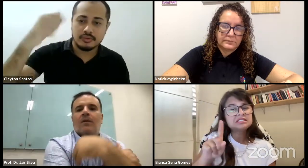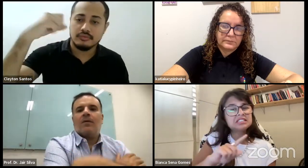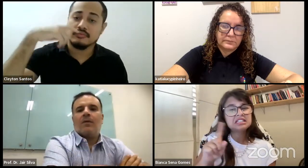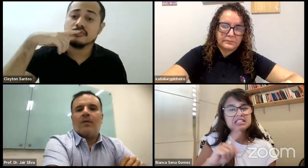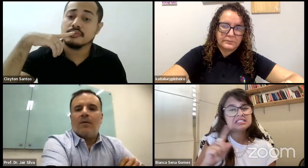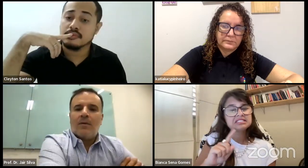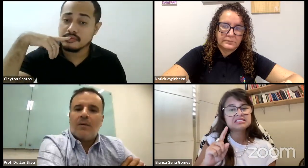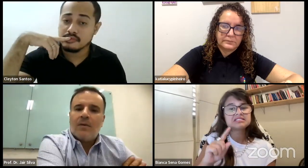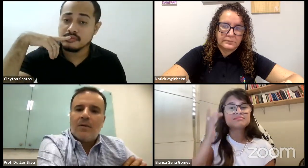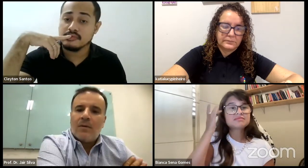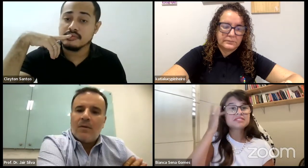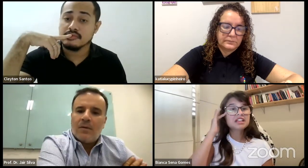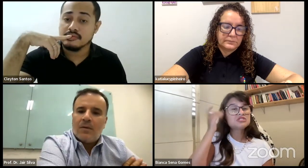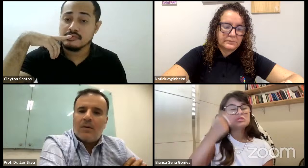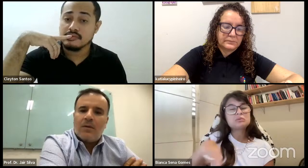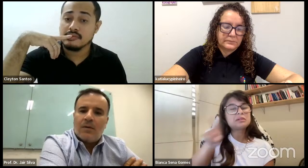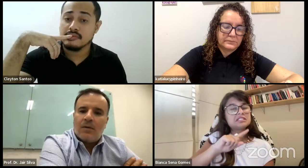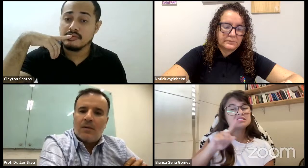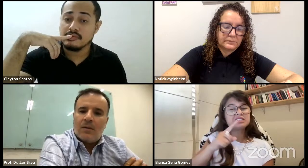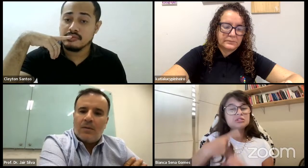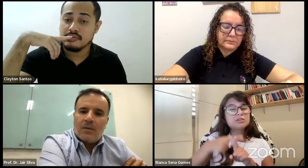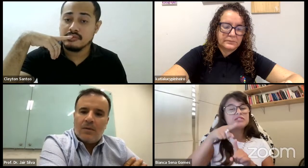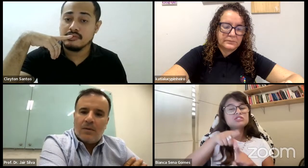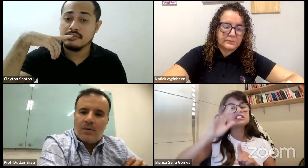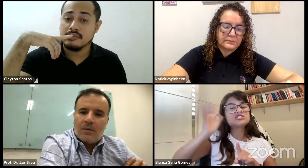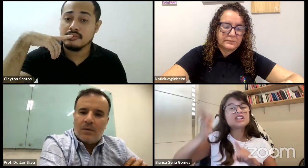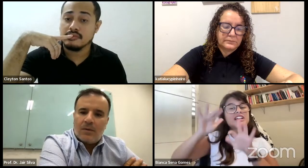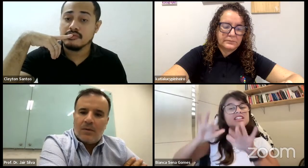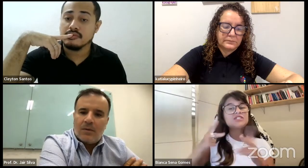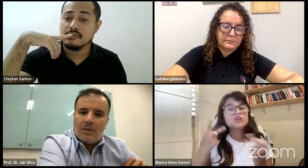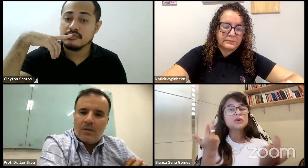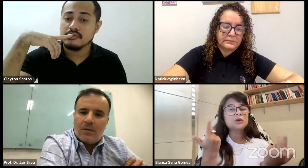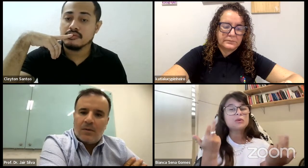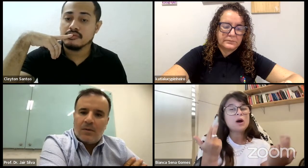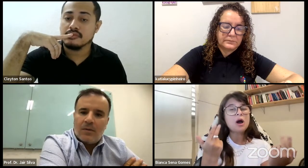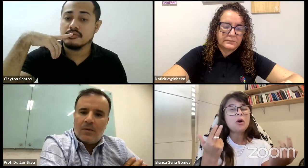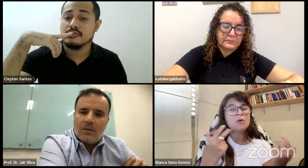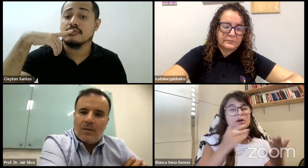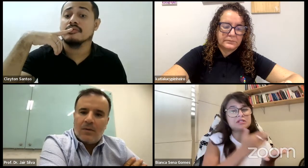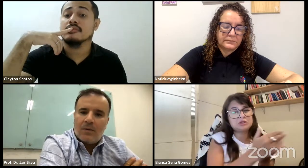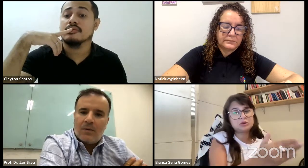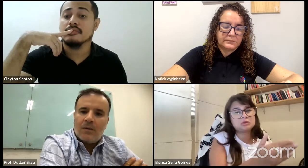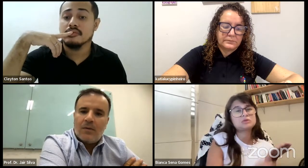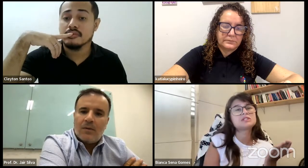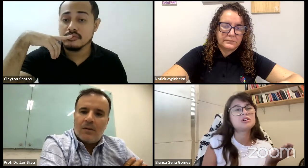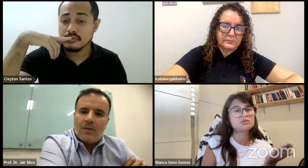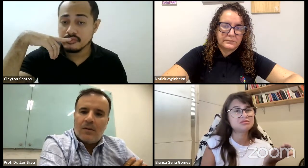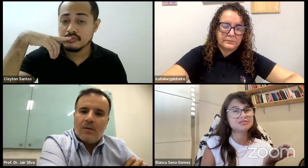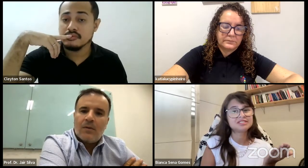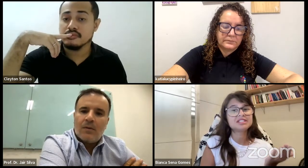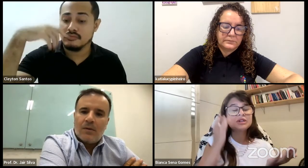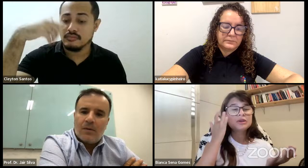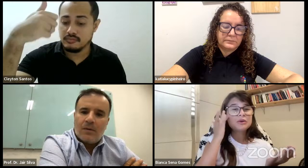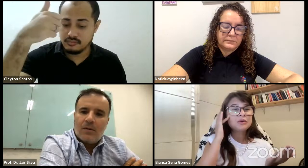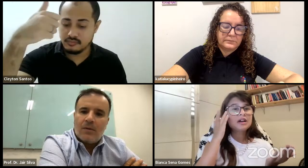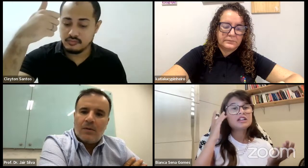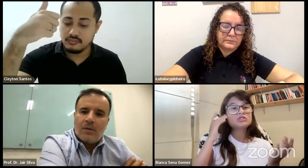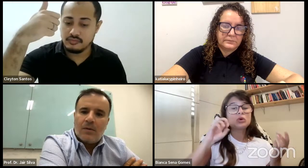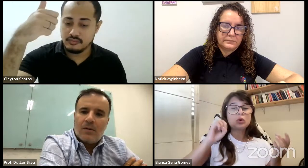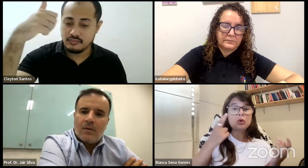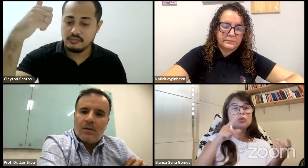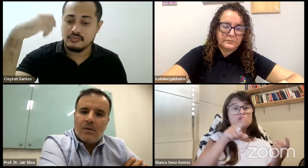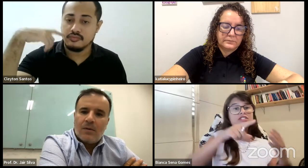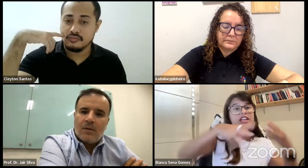Sim, pode falar, pode falar. Eu acredito que não precisa, né, que você pode estar descartando uma parte da página 28, porque está